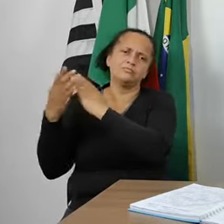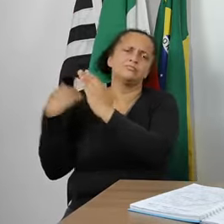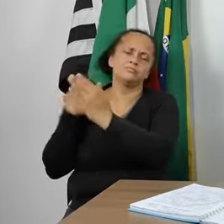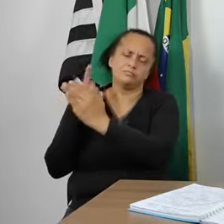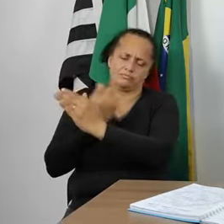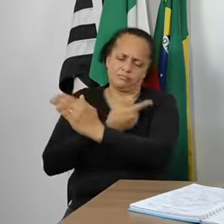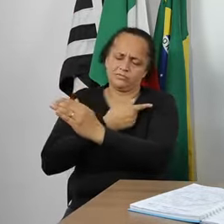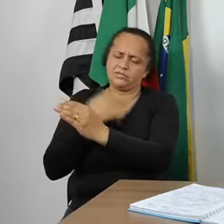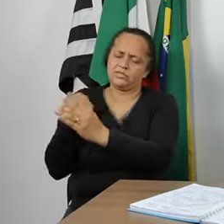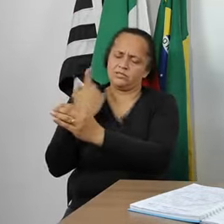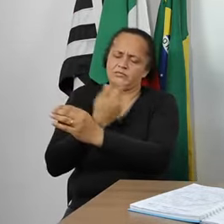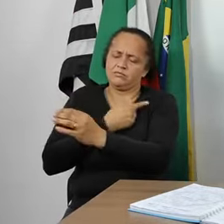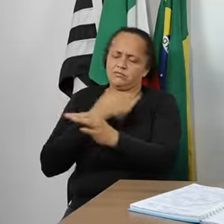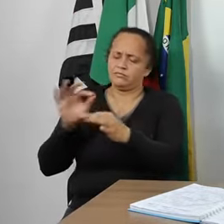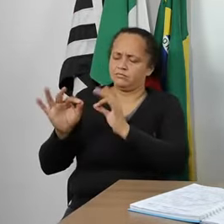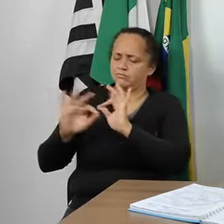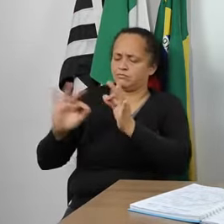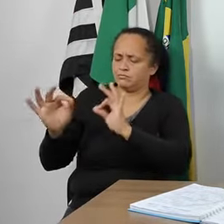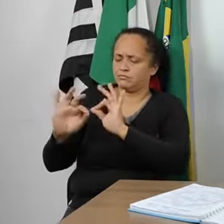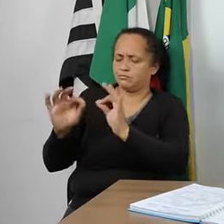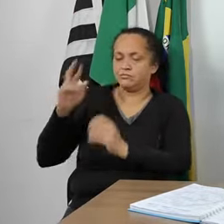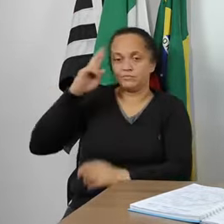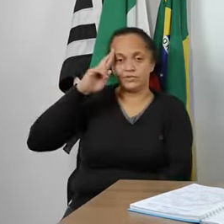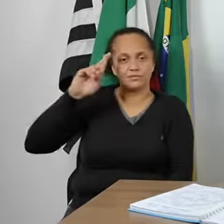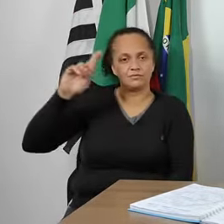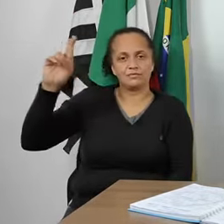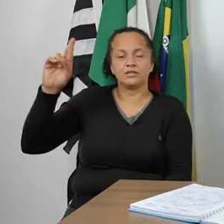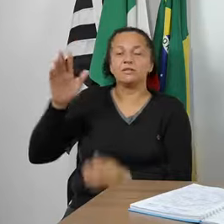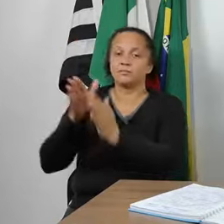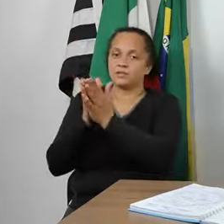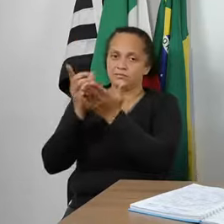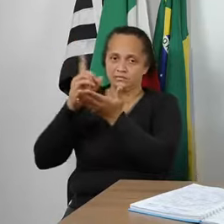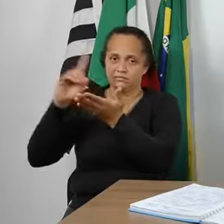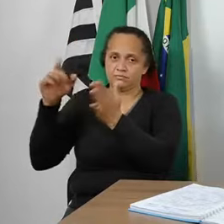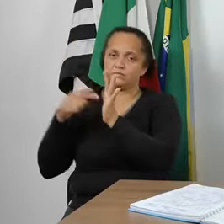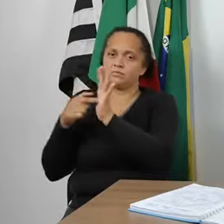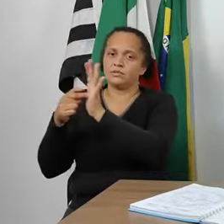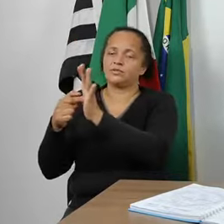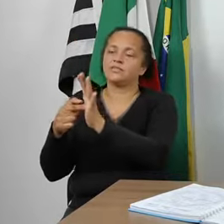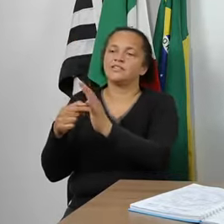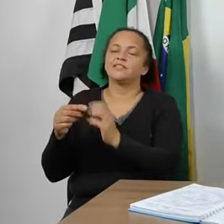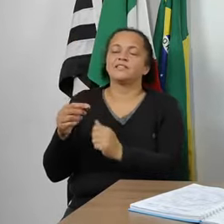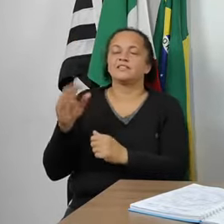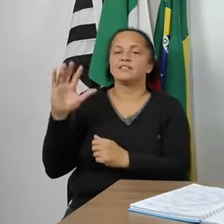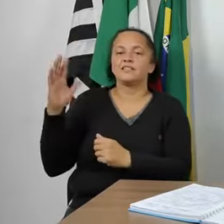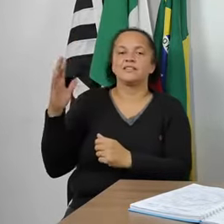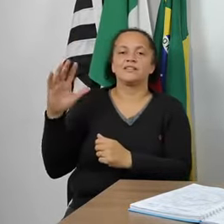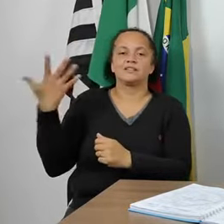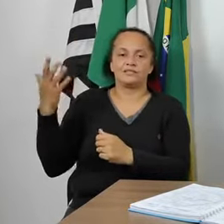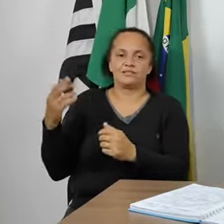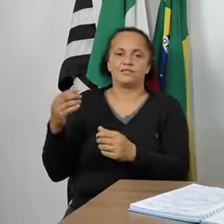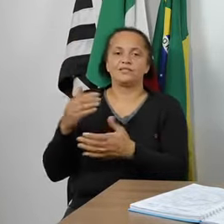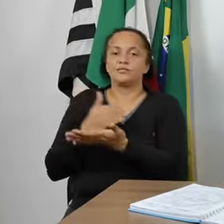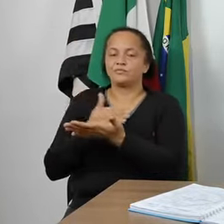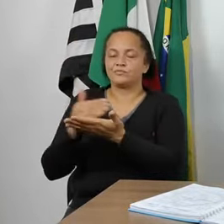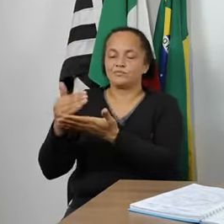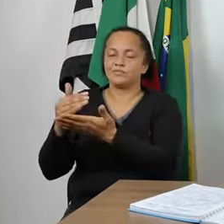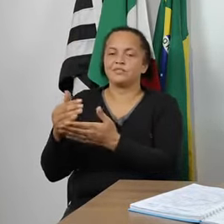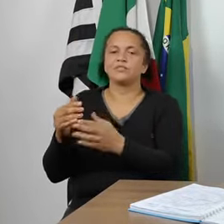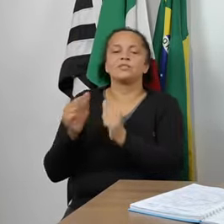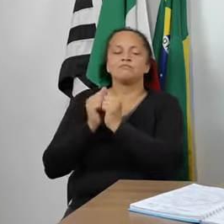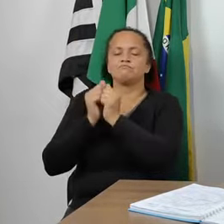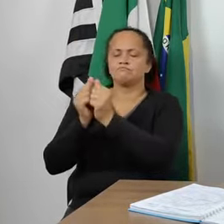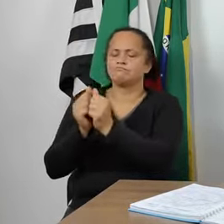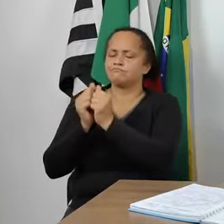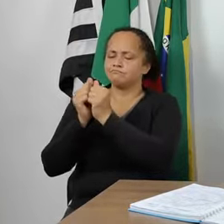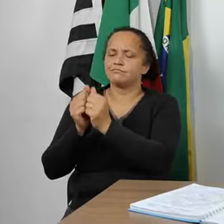pelo Senhor. A tua palavra diz que a boa obra que o teu Santo Espírito começou na sua noiva, na sua igreja, ele é fiel e poderoso para